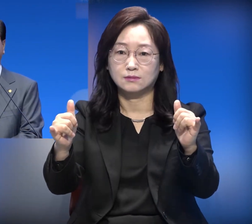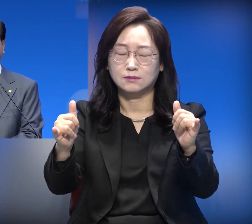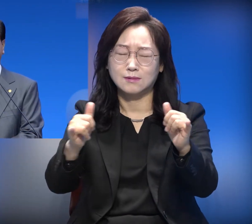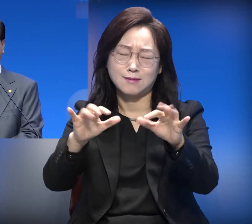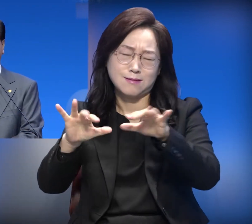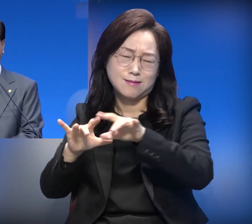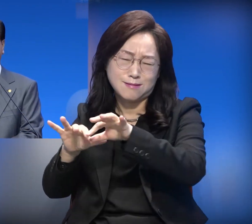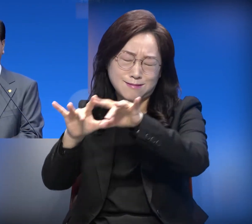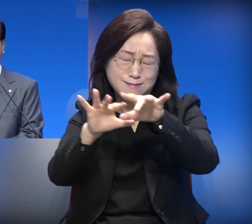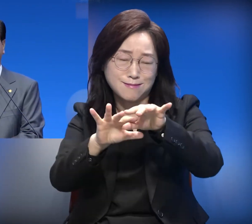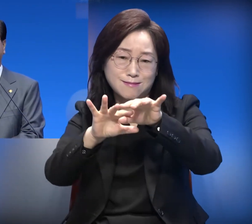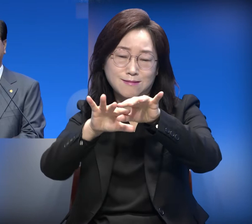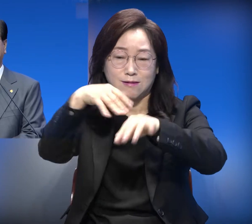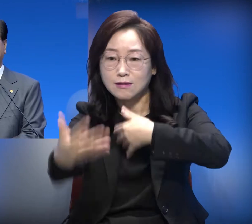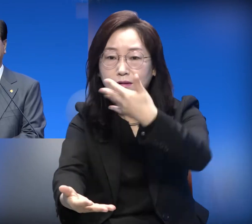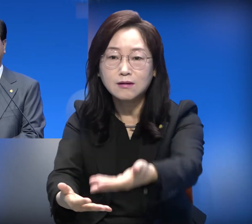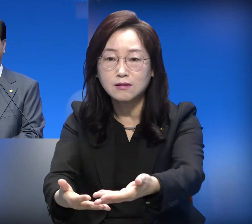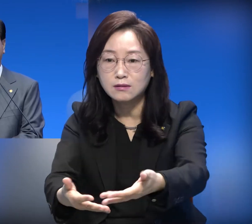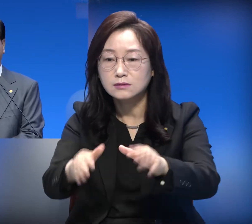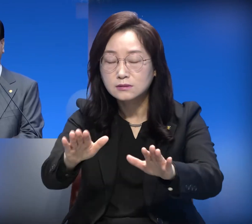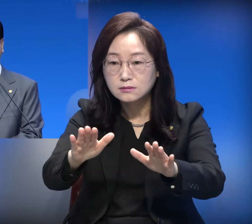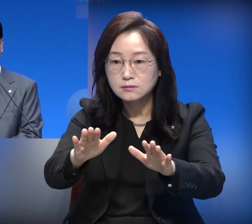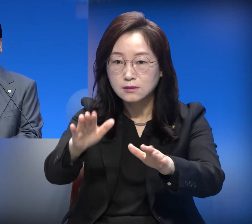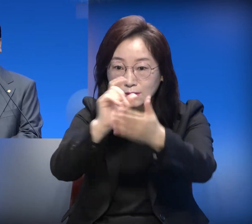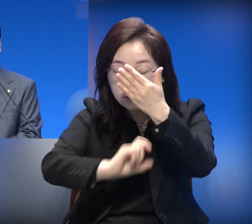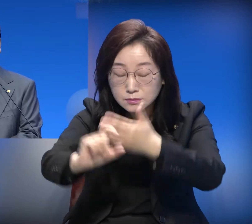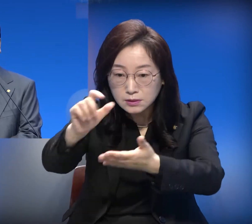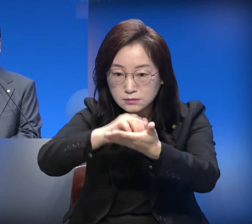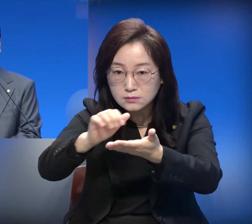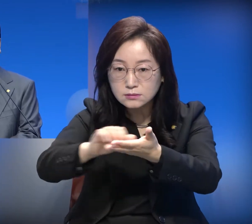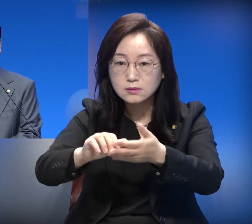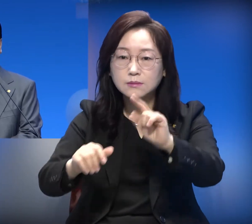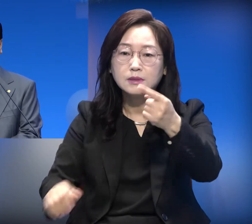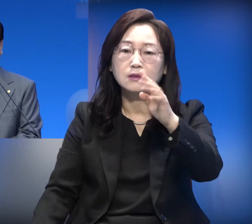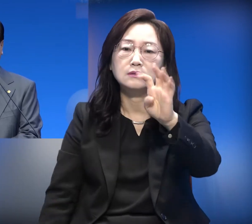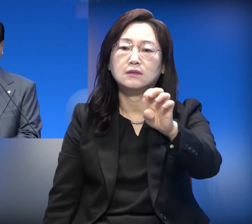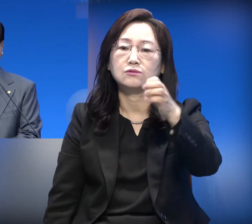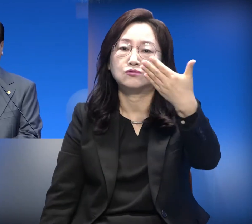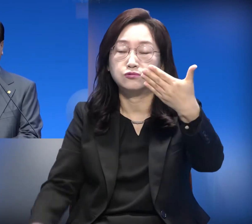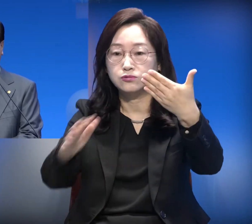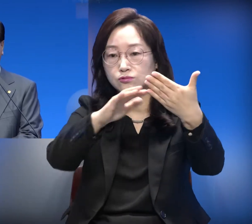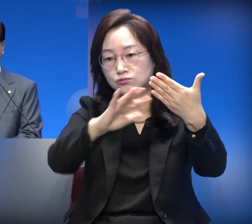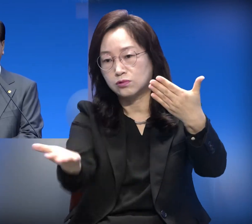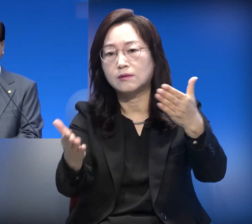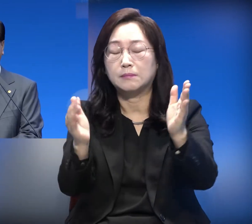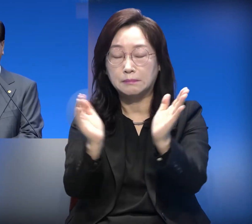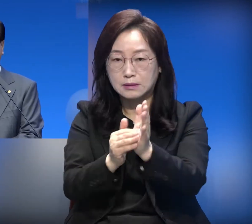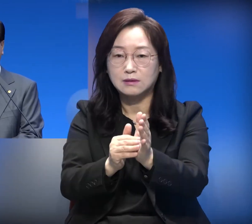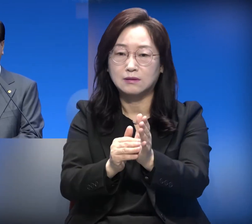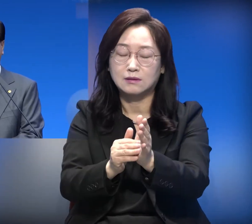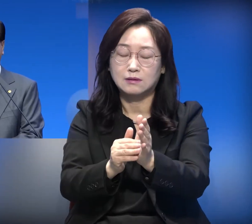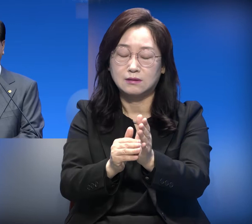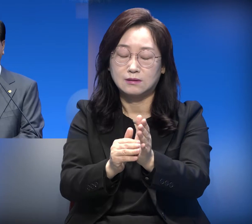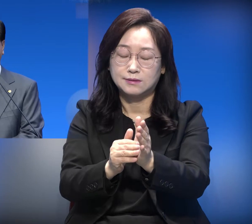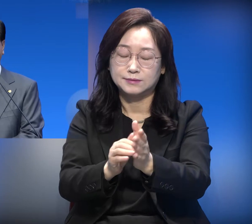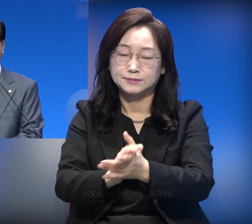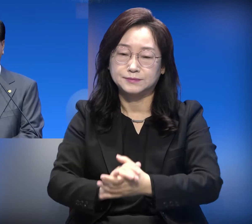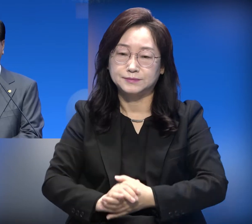밀려서 넘어지면서 오늘 아직까지 149명이 사망한 것이 확인됐습니다.